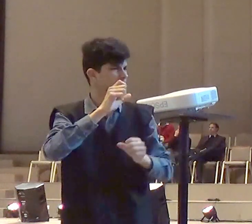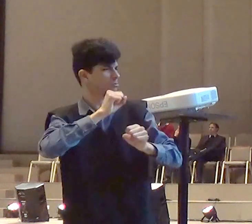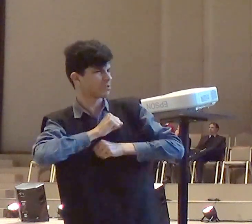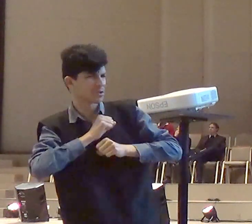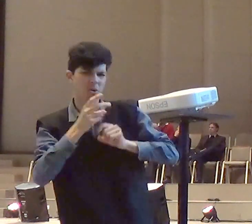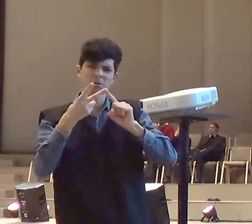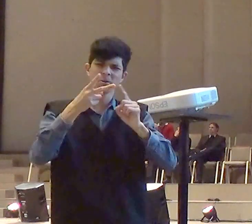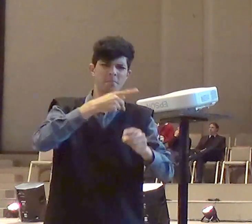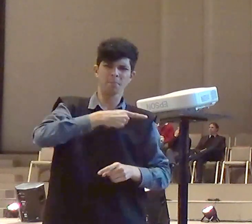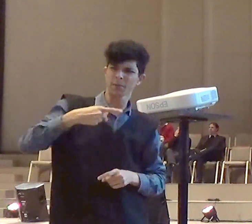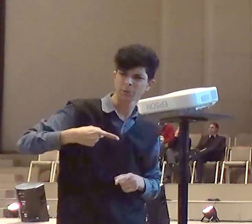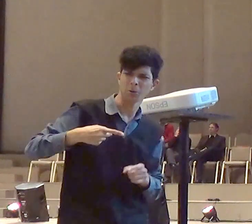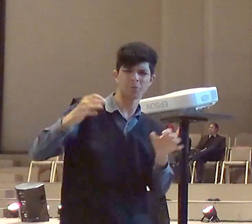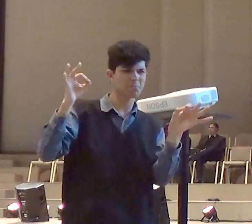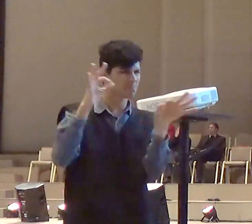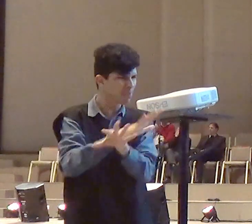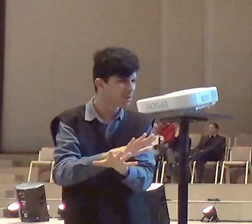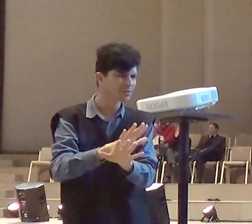jeito